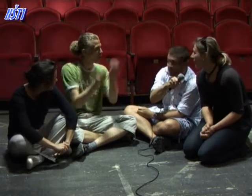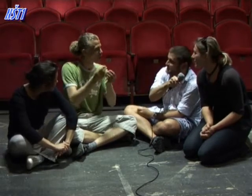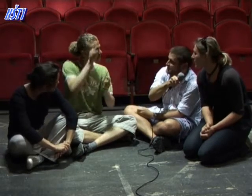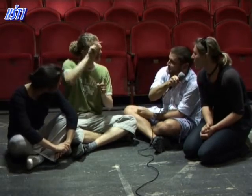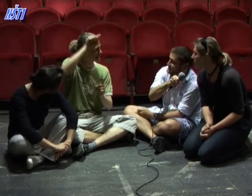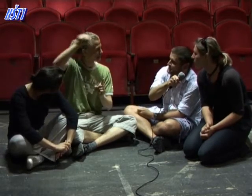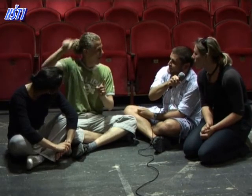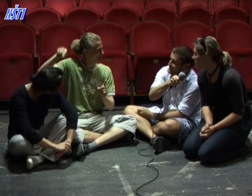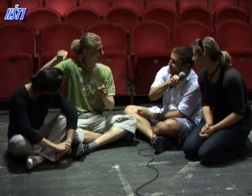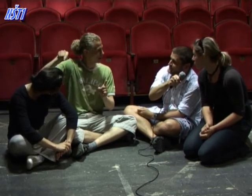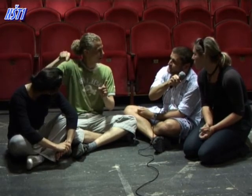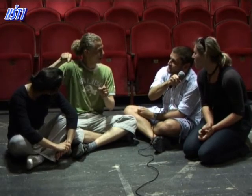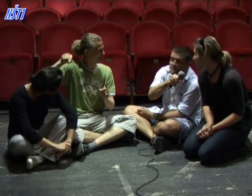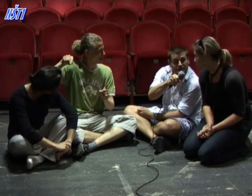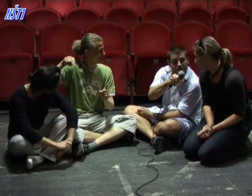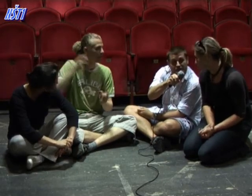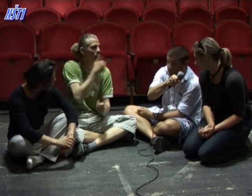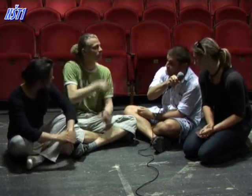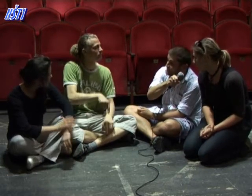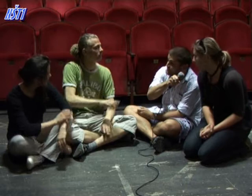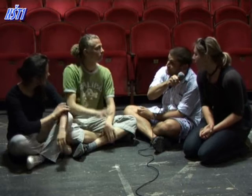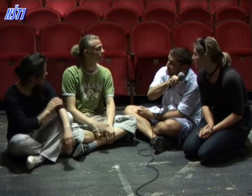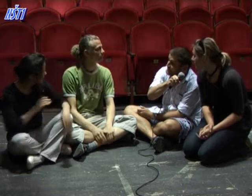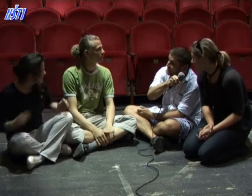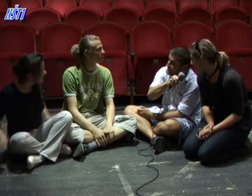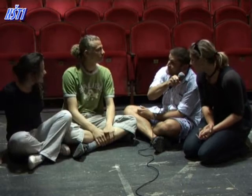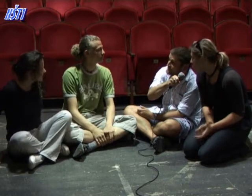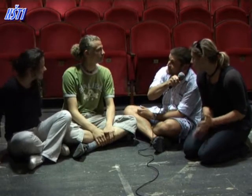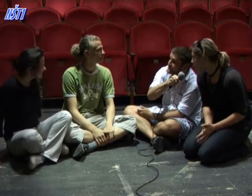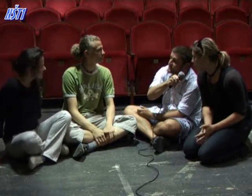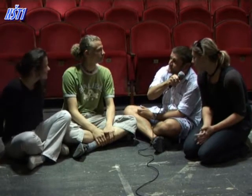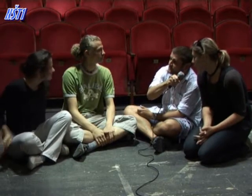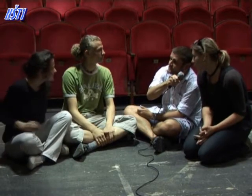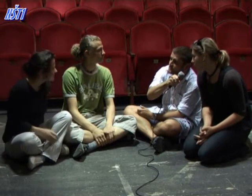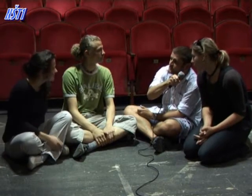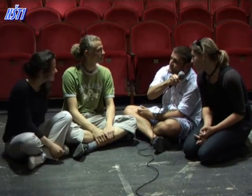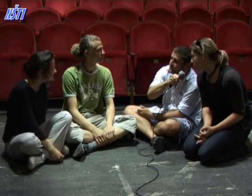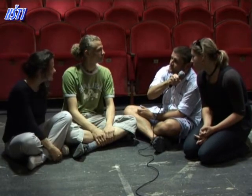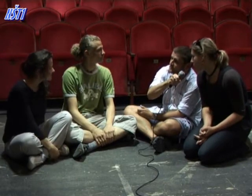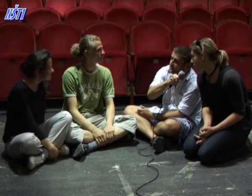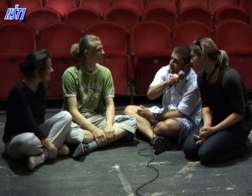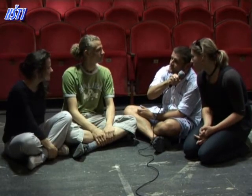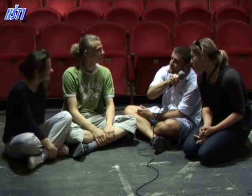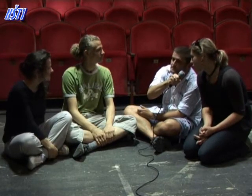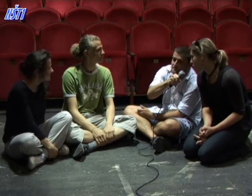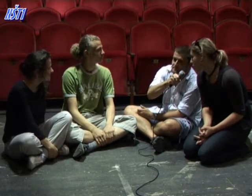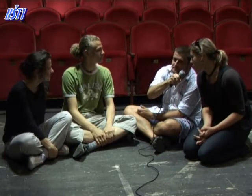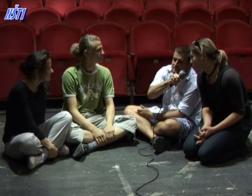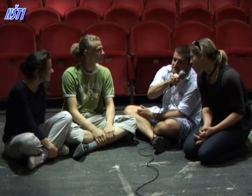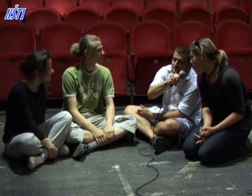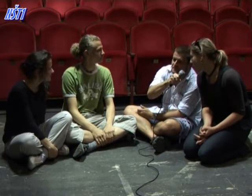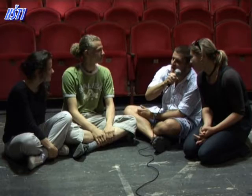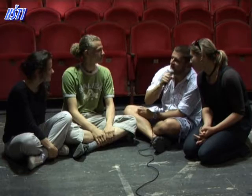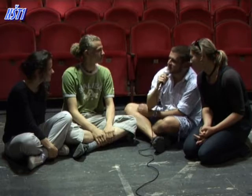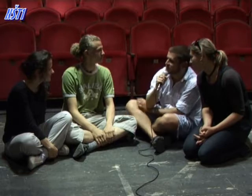Tak, já jsem se chtěla ještě zeptat na další věc. Vy jste viděl tohle divadlo, tohle divadelní představení někde v zahraničí